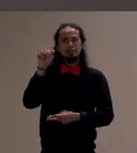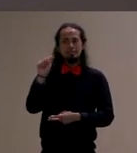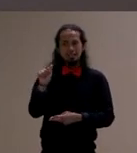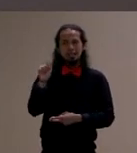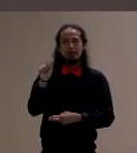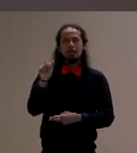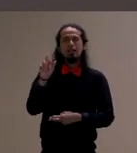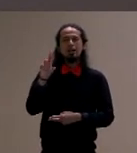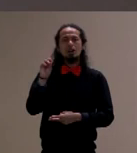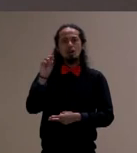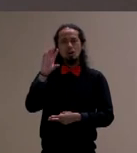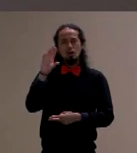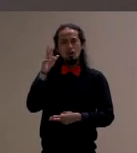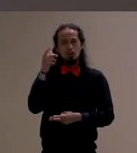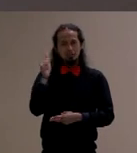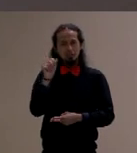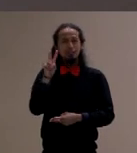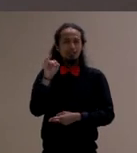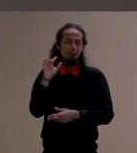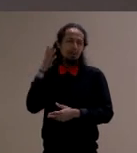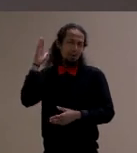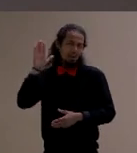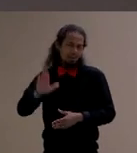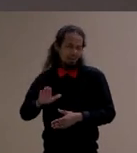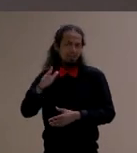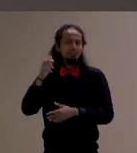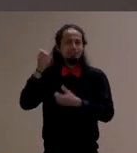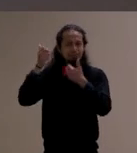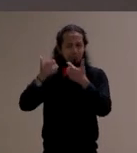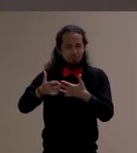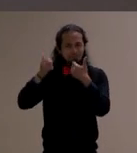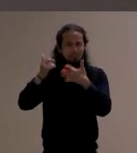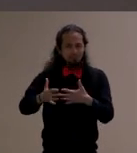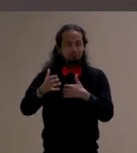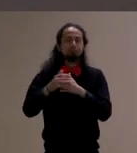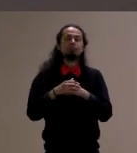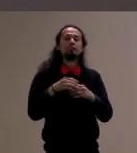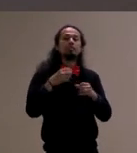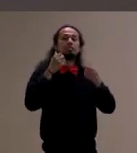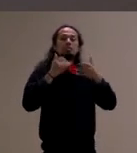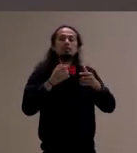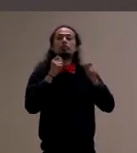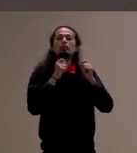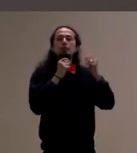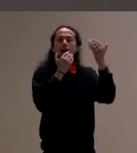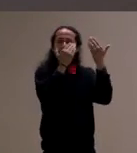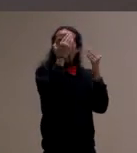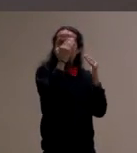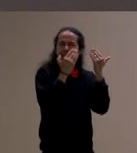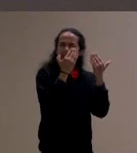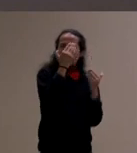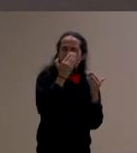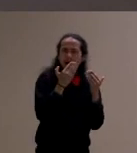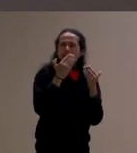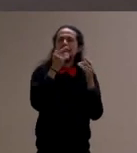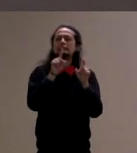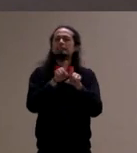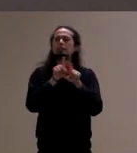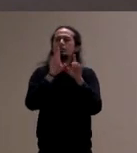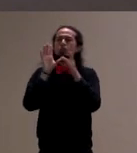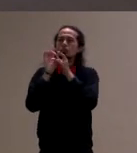apresentando então o quanto esse processo de análise nem de recontextualização se